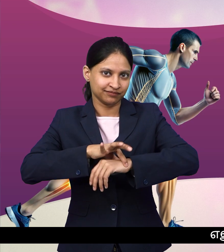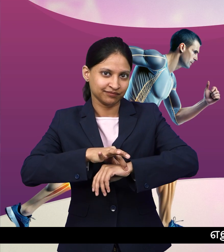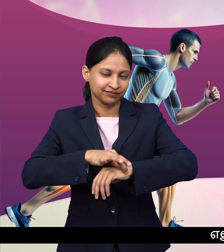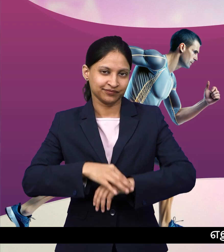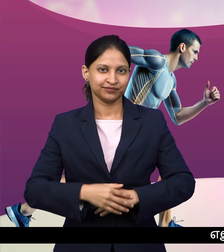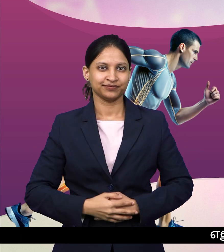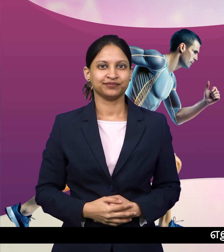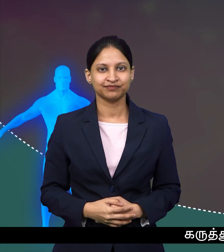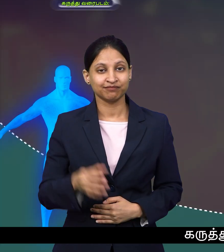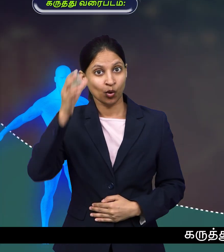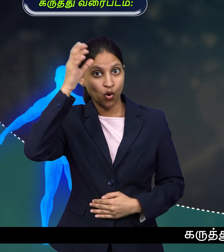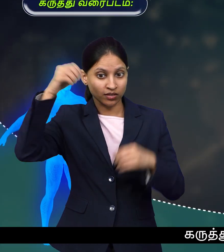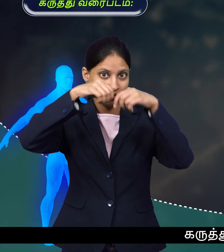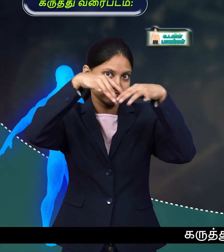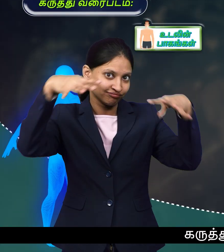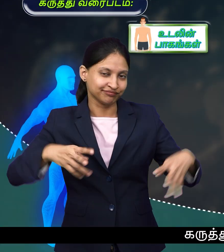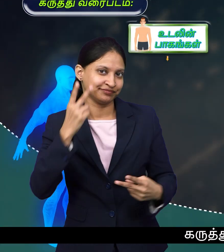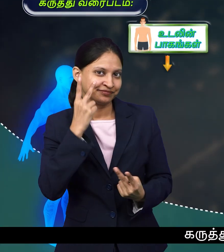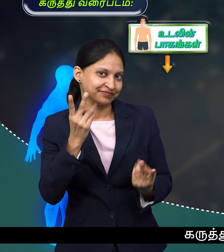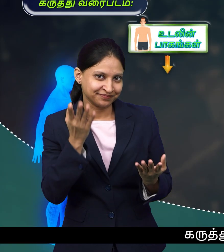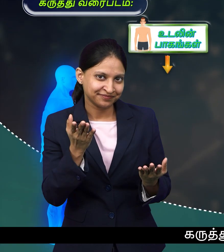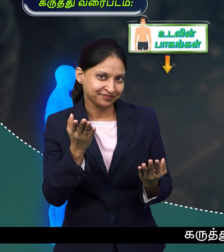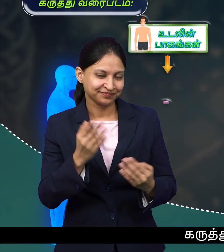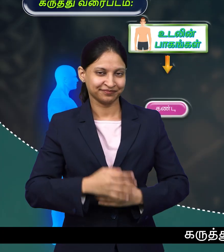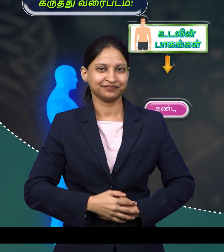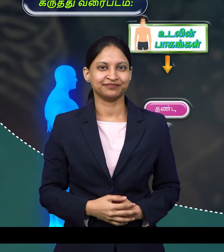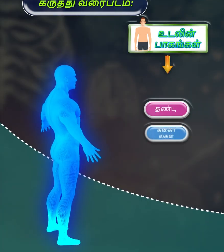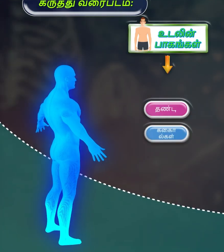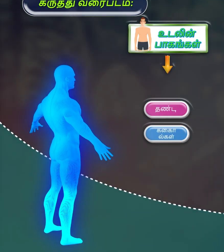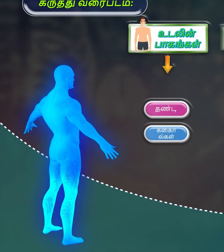எலும்புகள். கருத்து வரைபடம்.